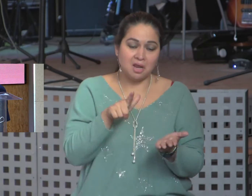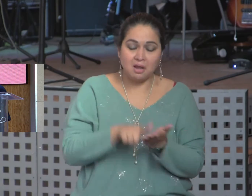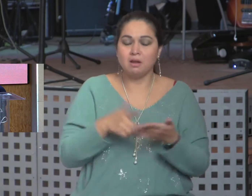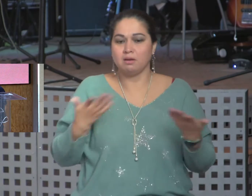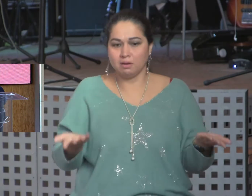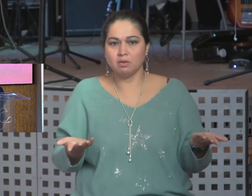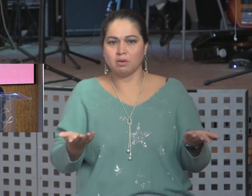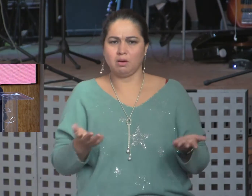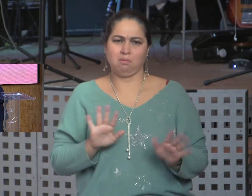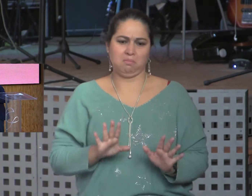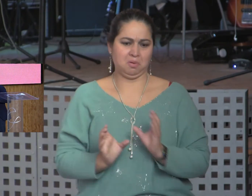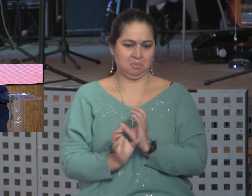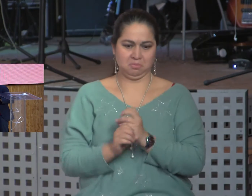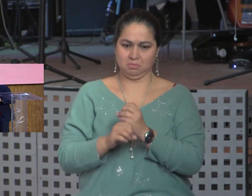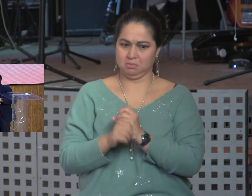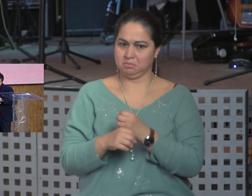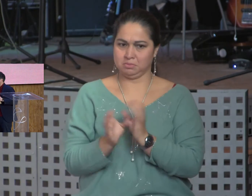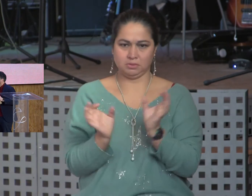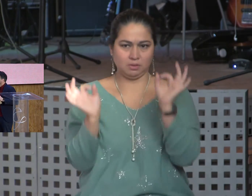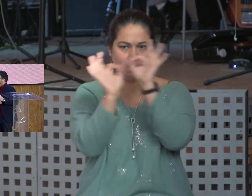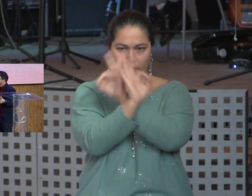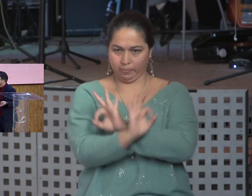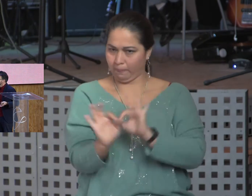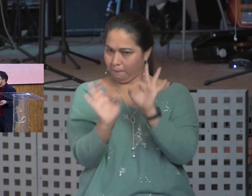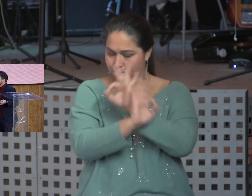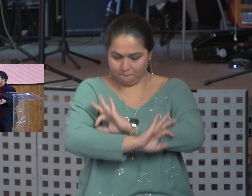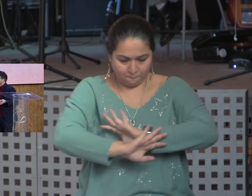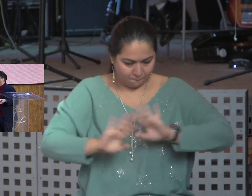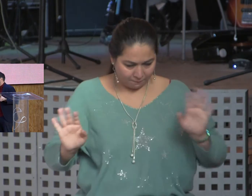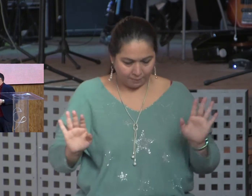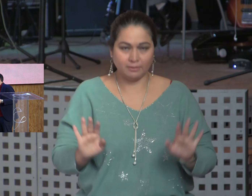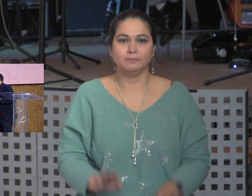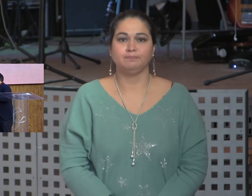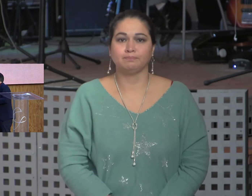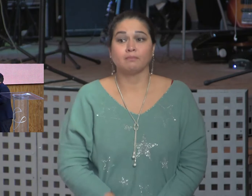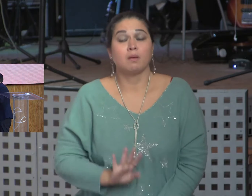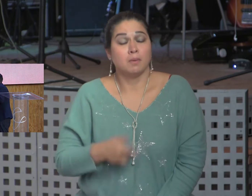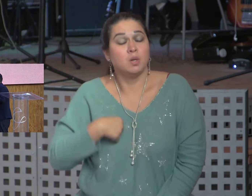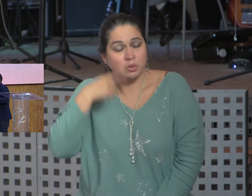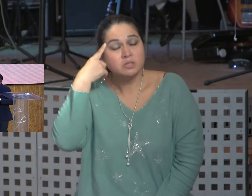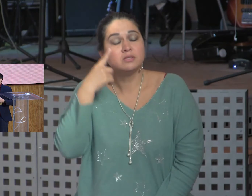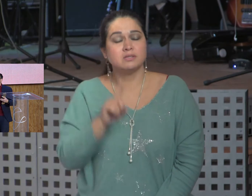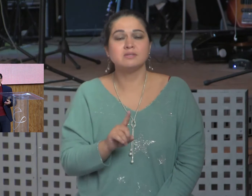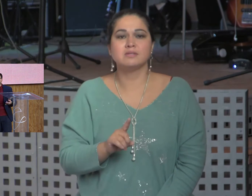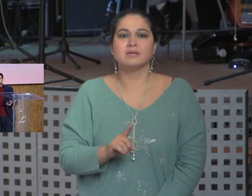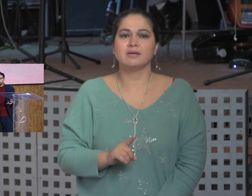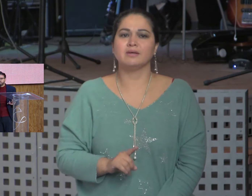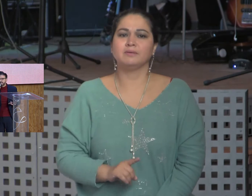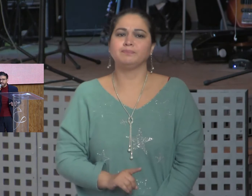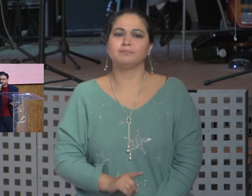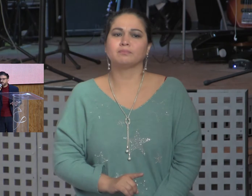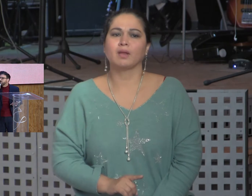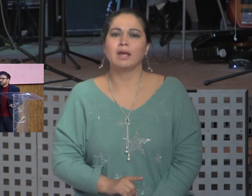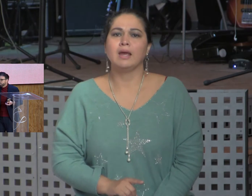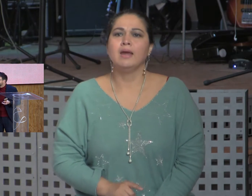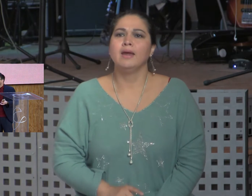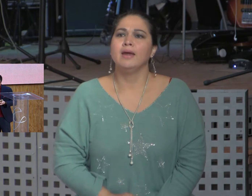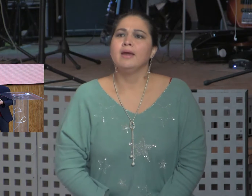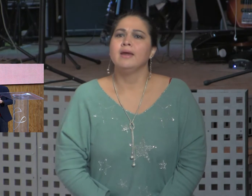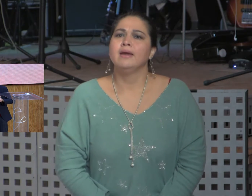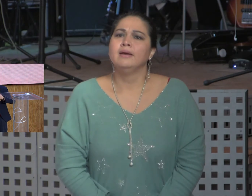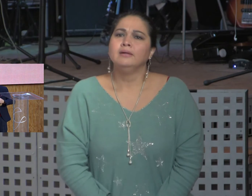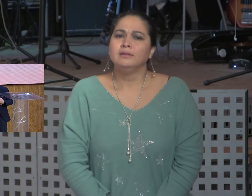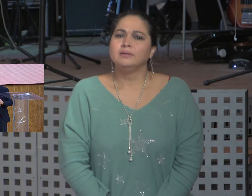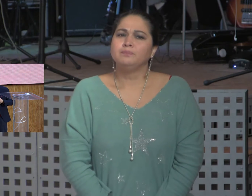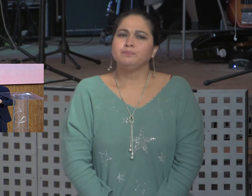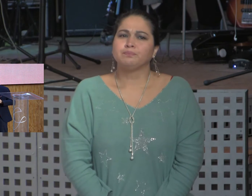ciencias demasiado, por no decir nada, pero sí sé etimológicamente lo que significa algo, pero